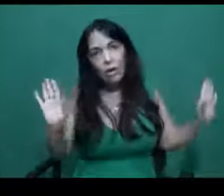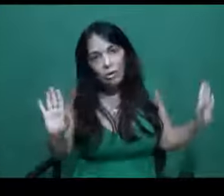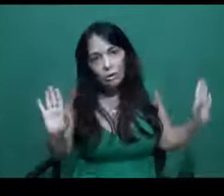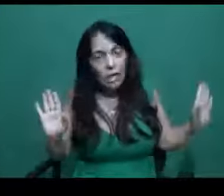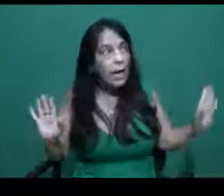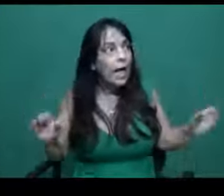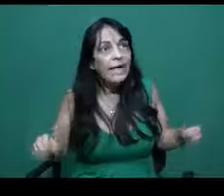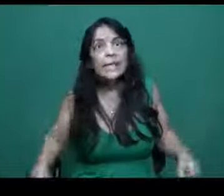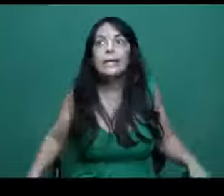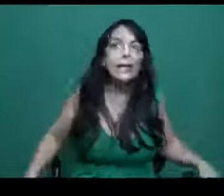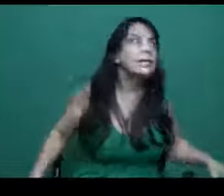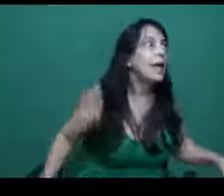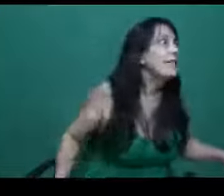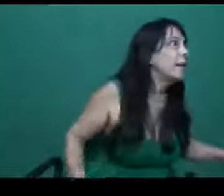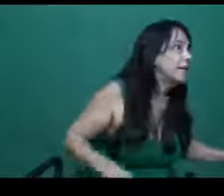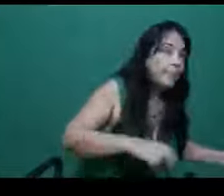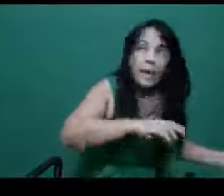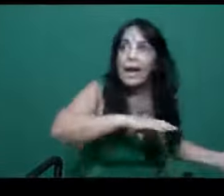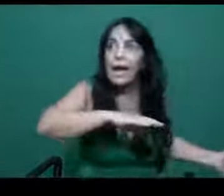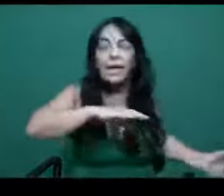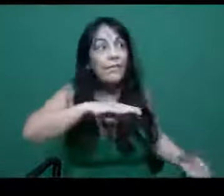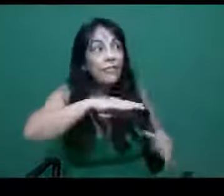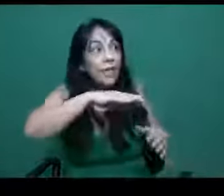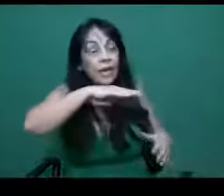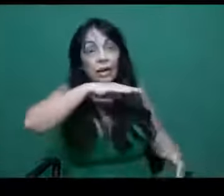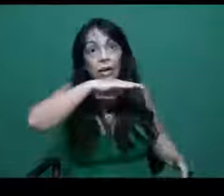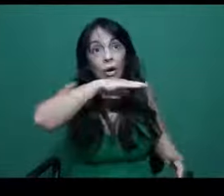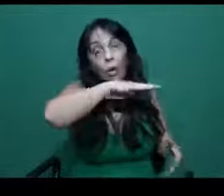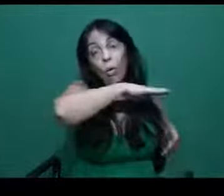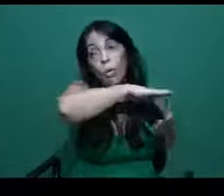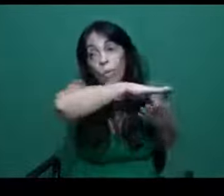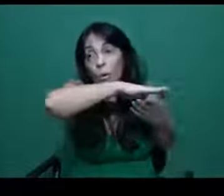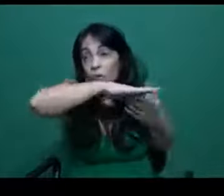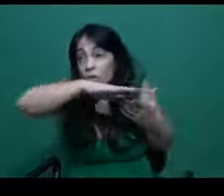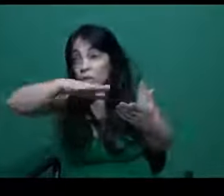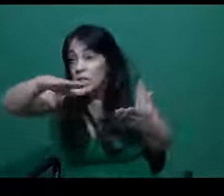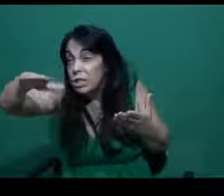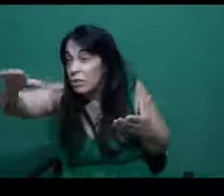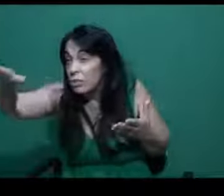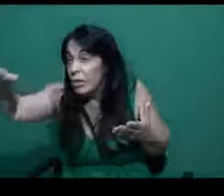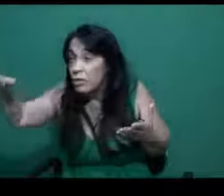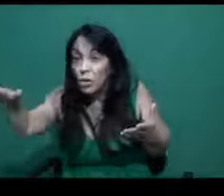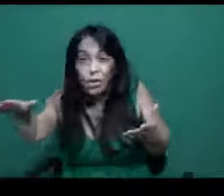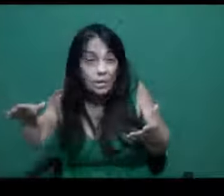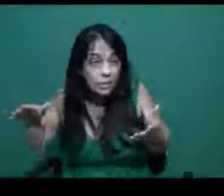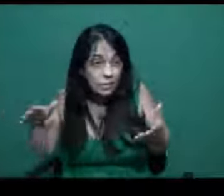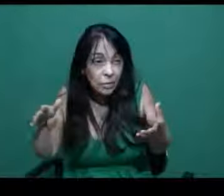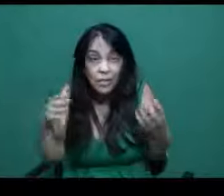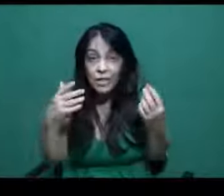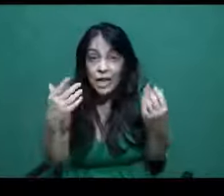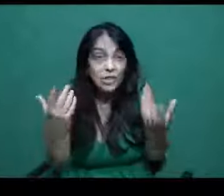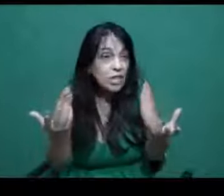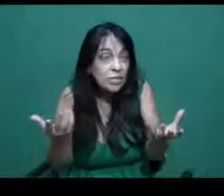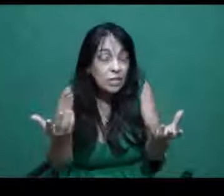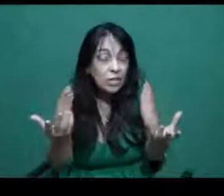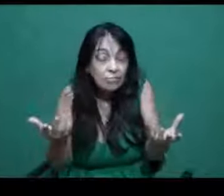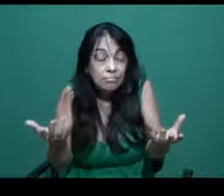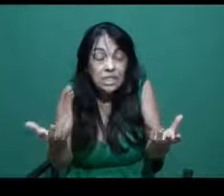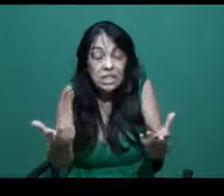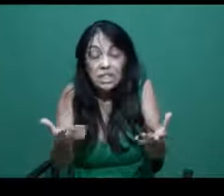Então, essa criança é levada para lá e vê um monte de situações convidativas e